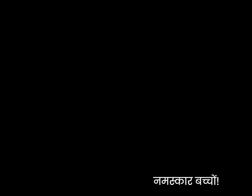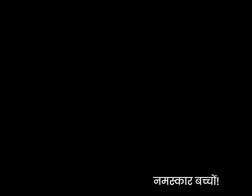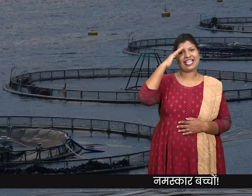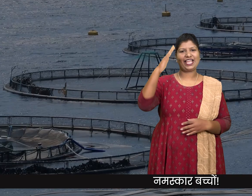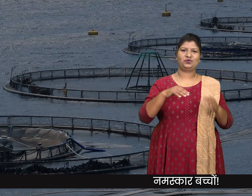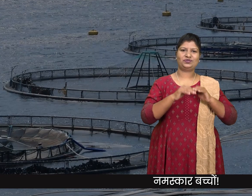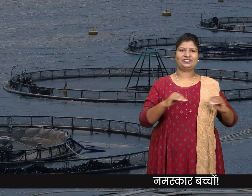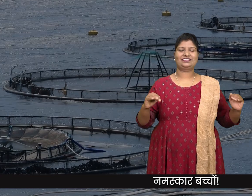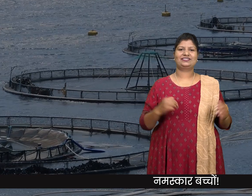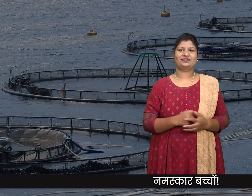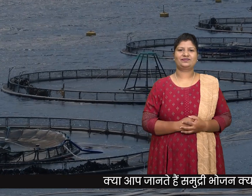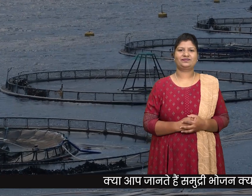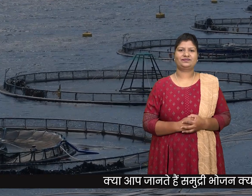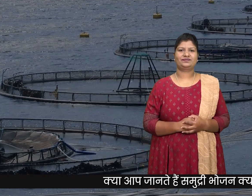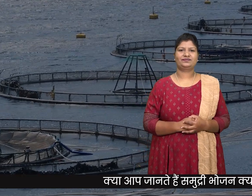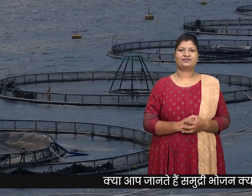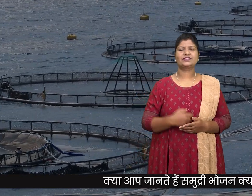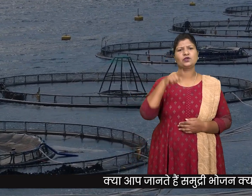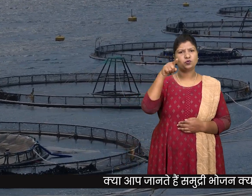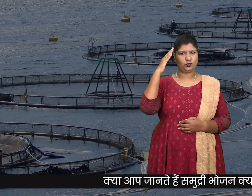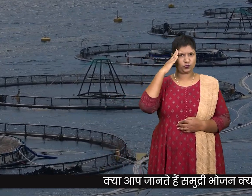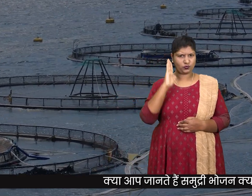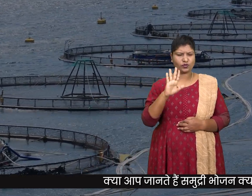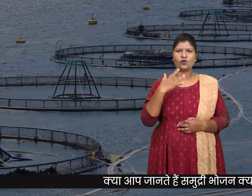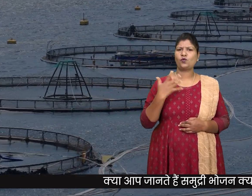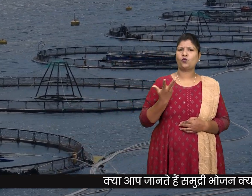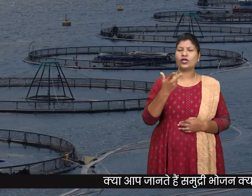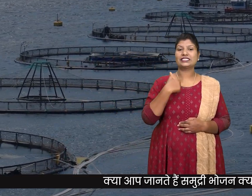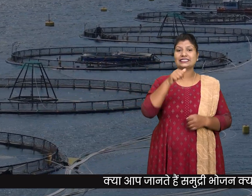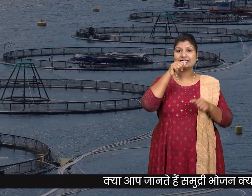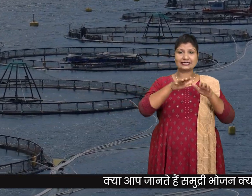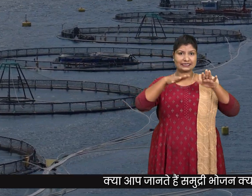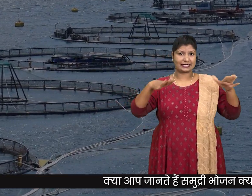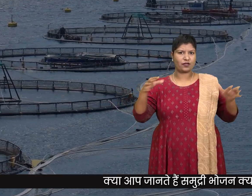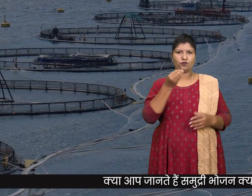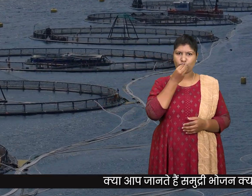नमस्कार बच्चों। क्या आप जानते हैं समृद्धि भोजन क्या है?